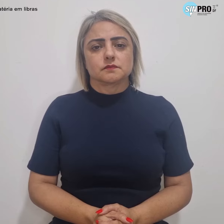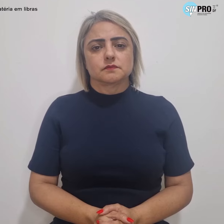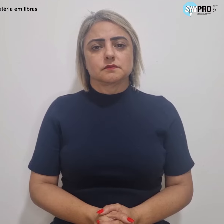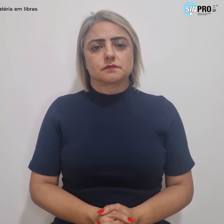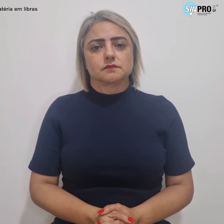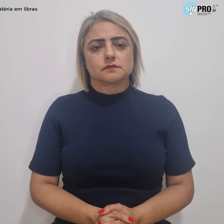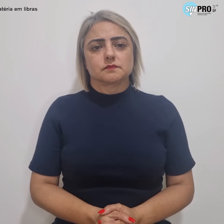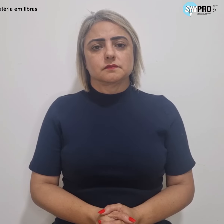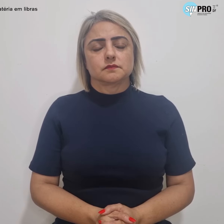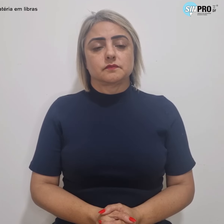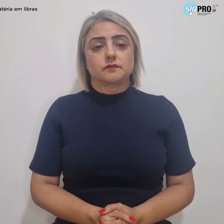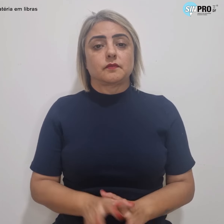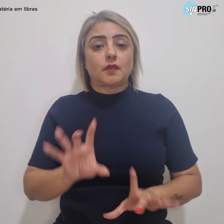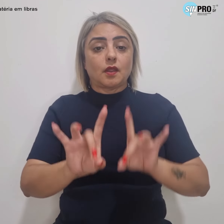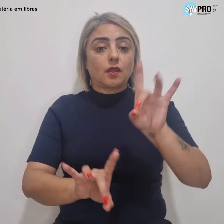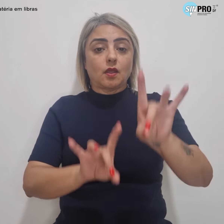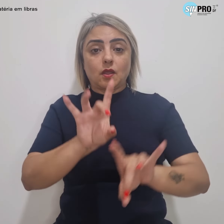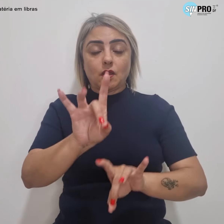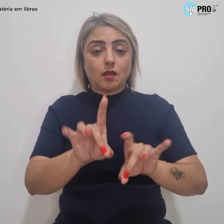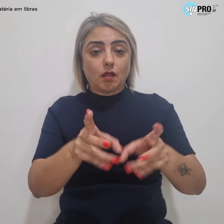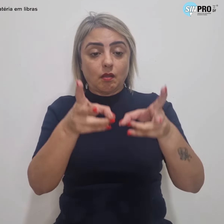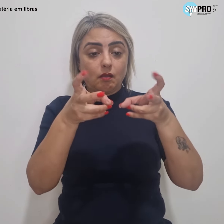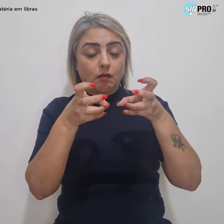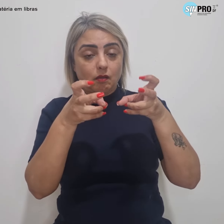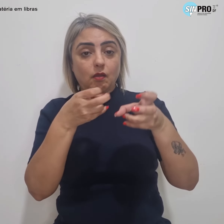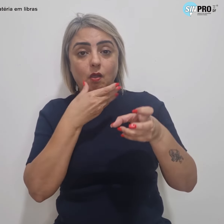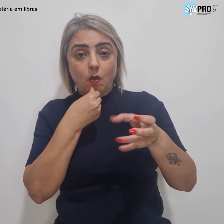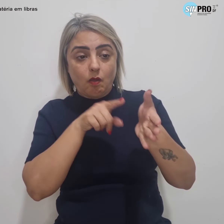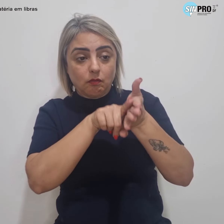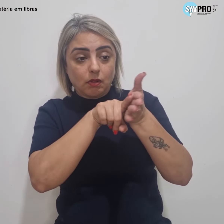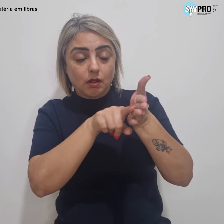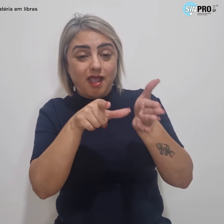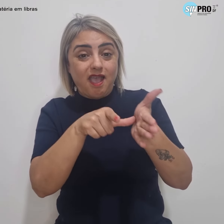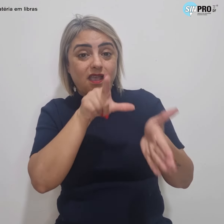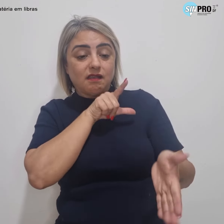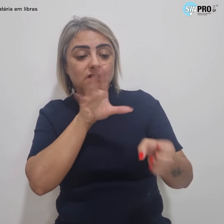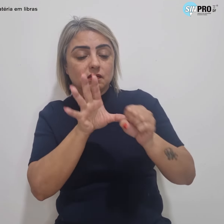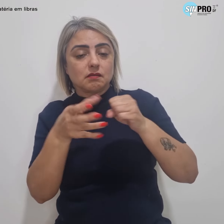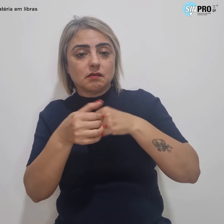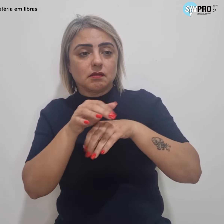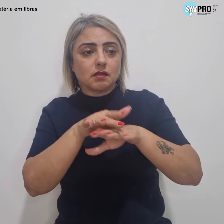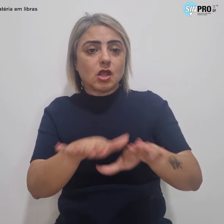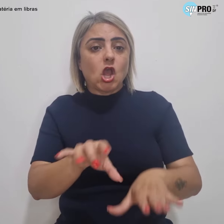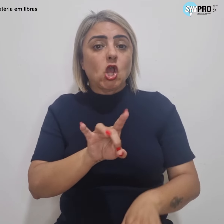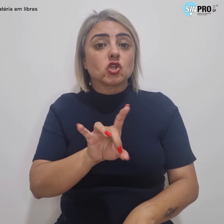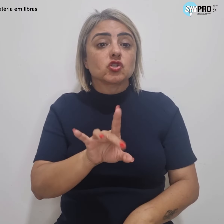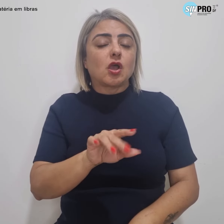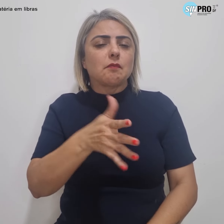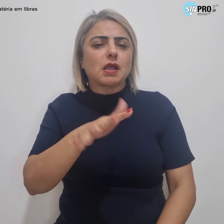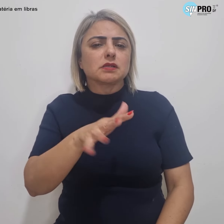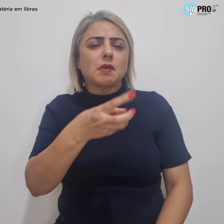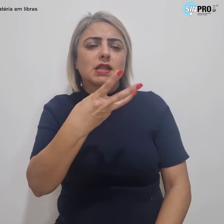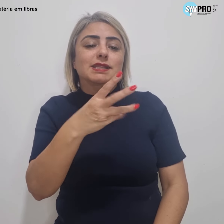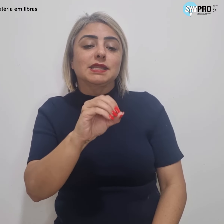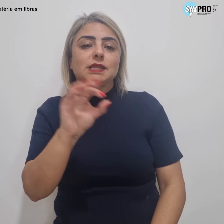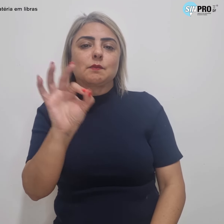O especialista observa que, antes da pandemia, apenas cerca de 30% dos